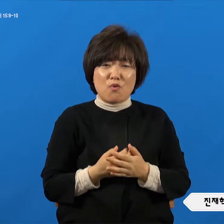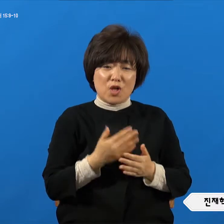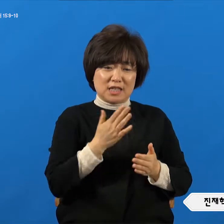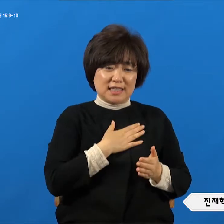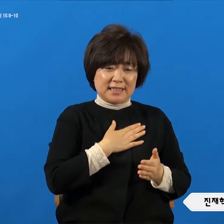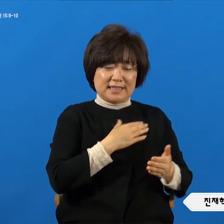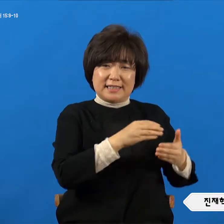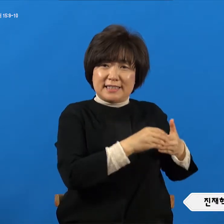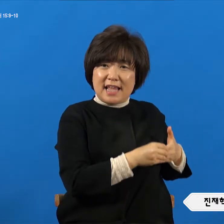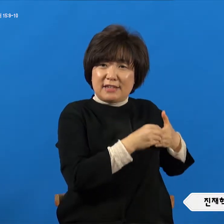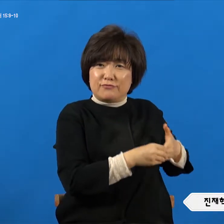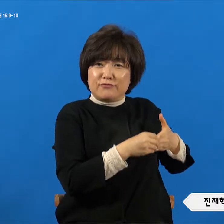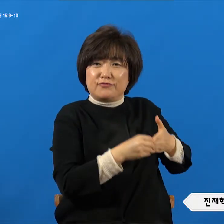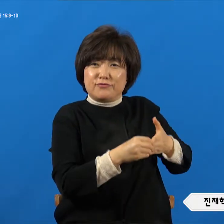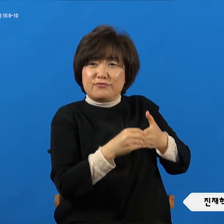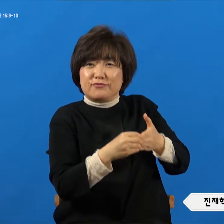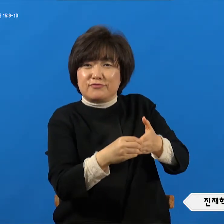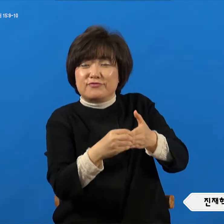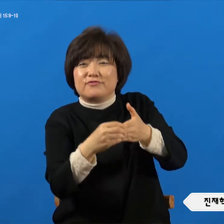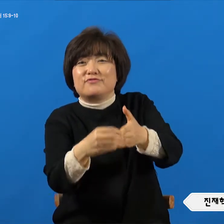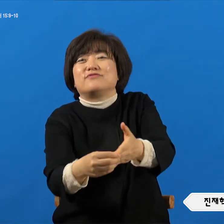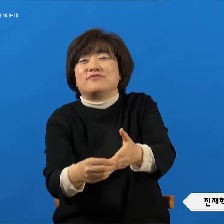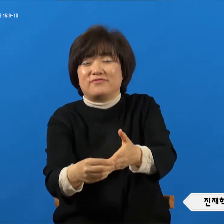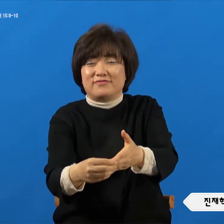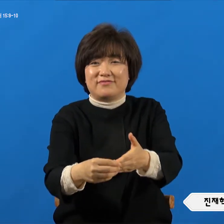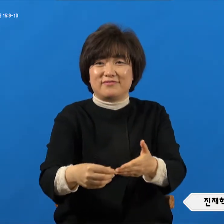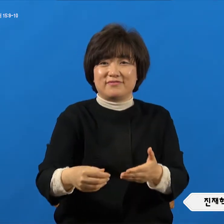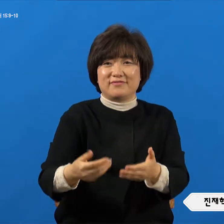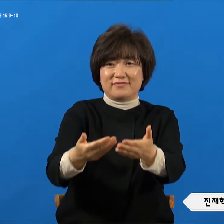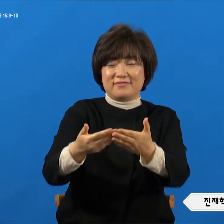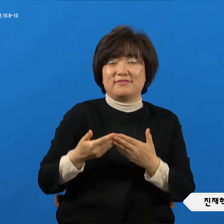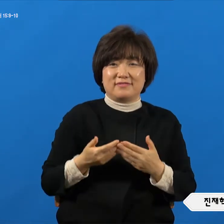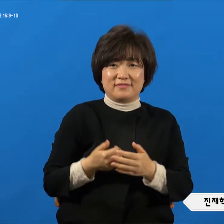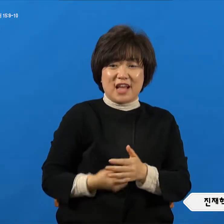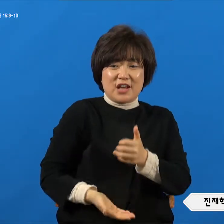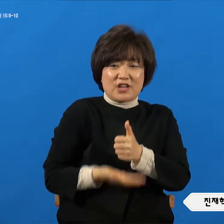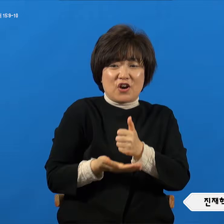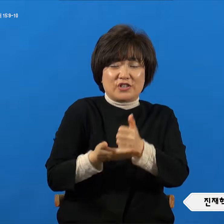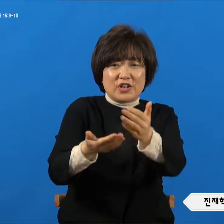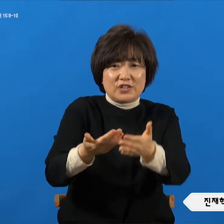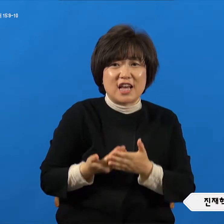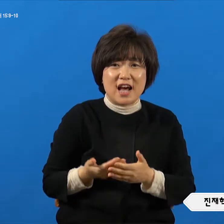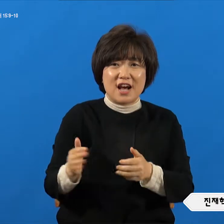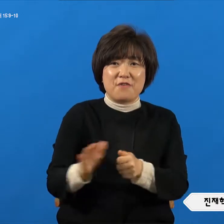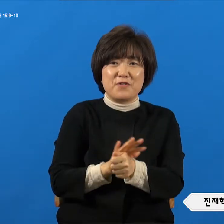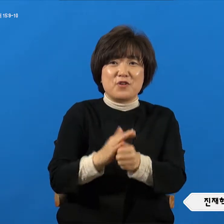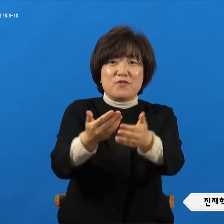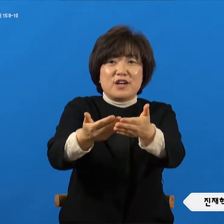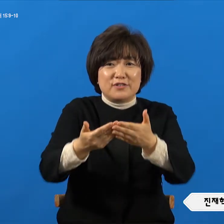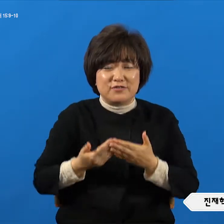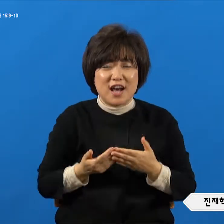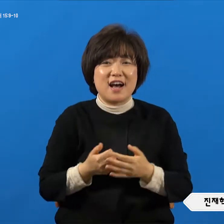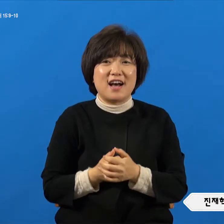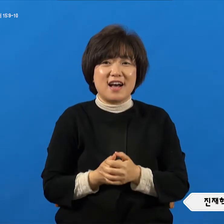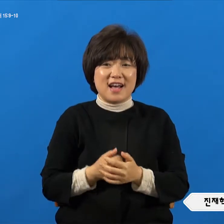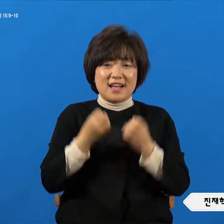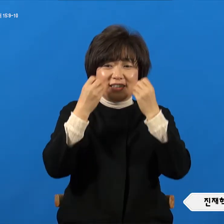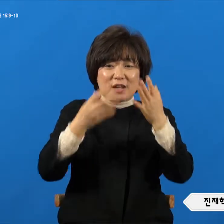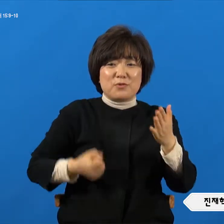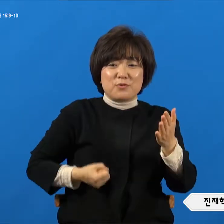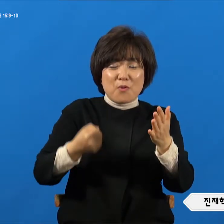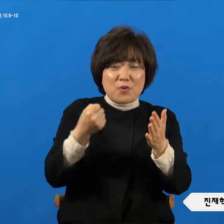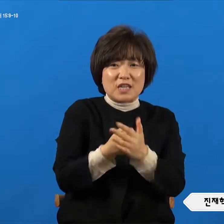가서 그를 데리고 함께 했던 자, 격려자, 위로자, 새로운